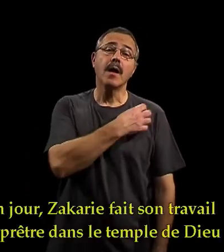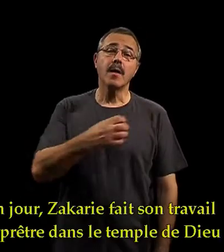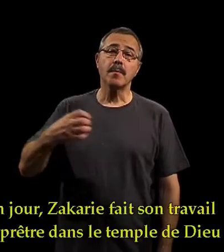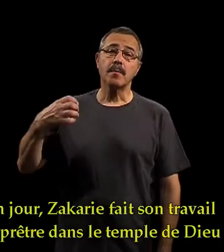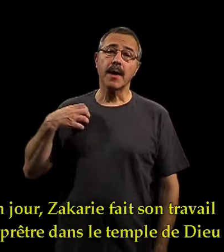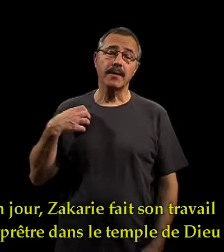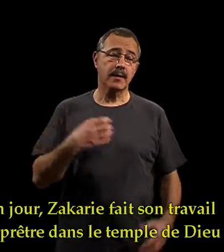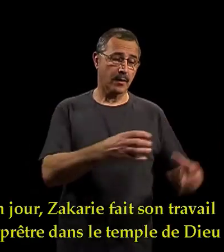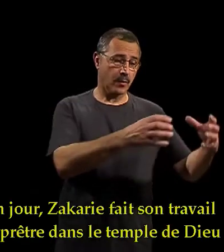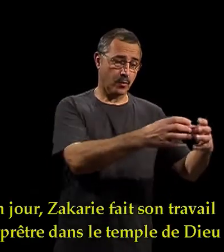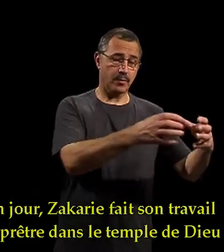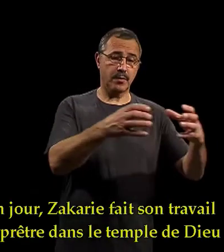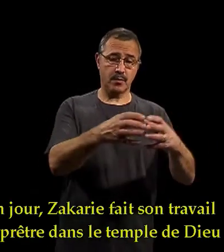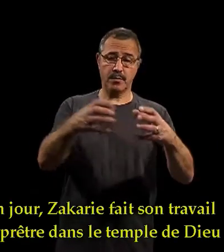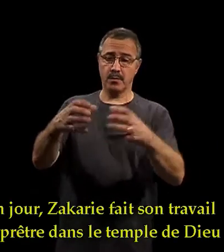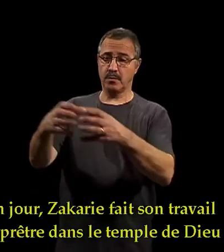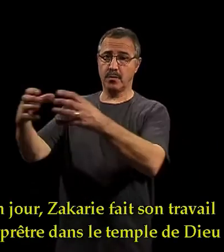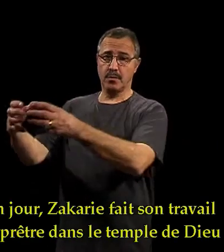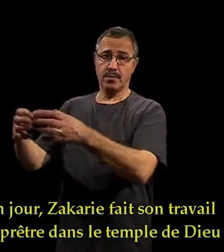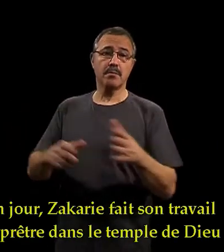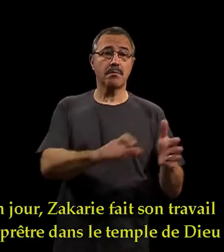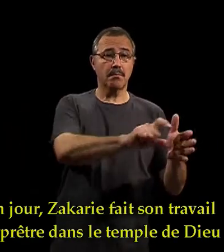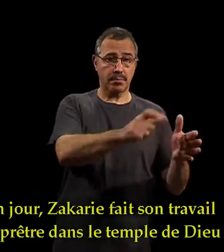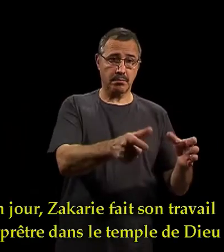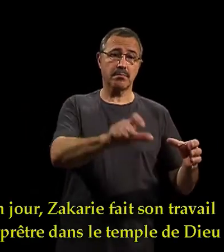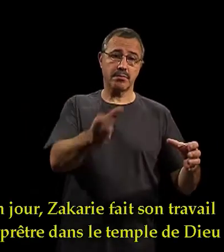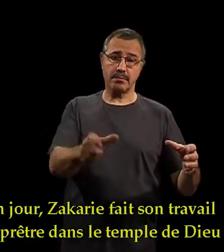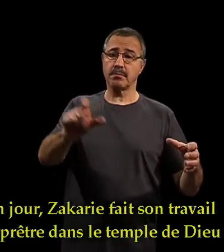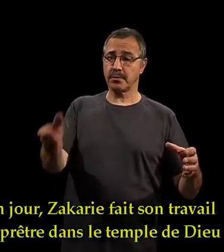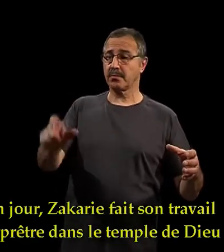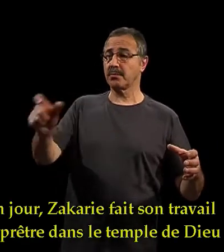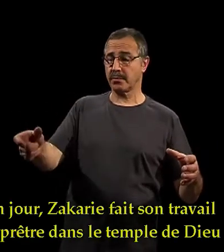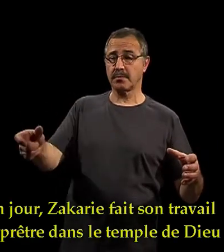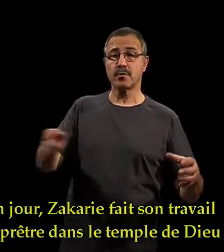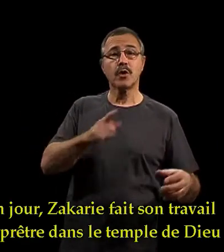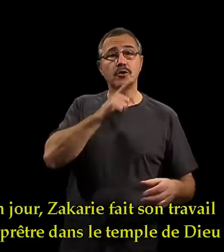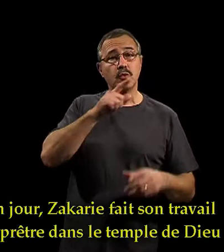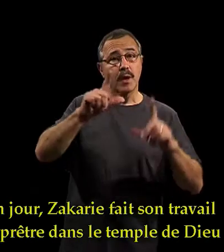Un jour, Zacharie fait son travail de prêtre dans le temple de Dieu,